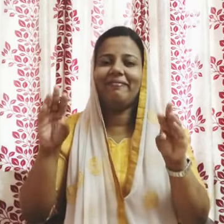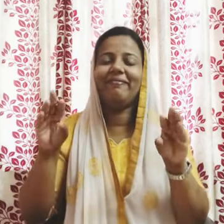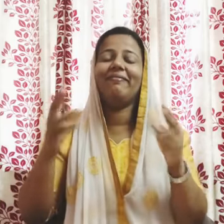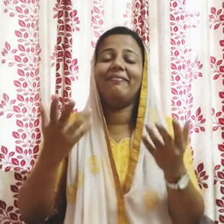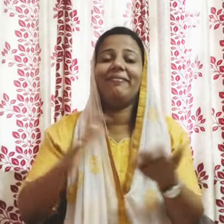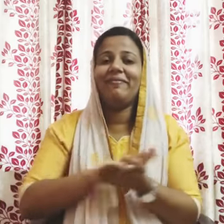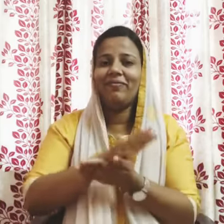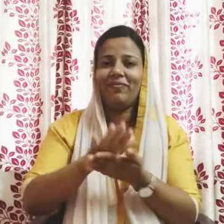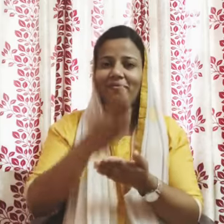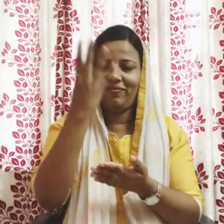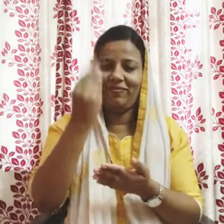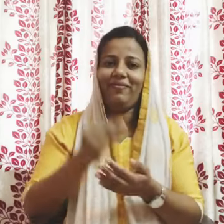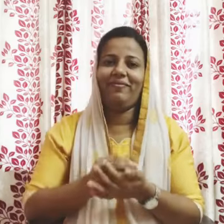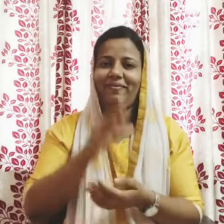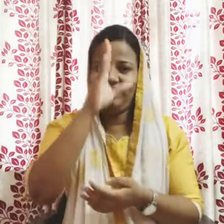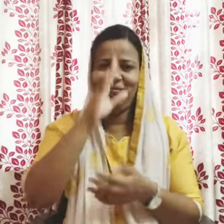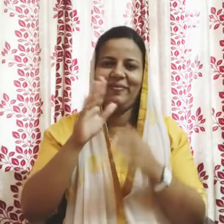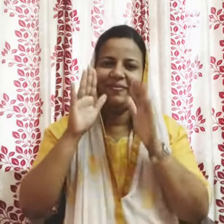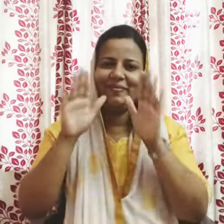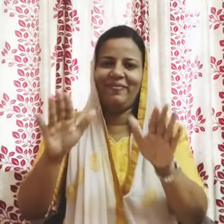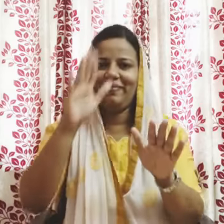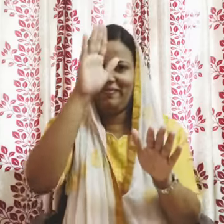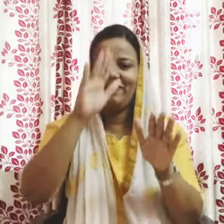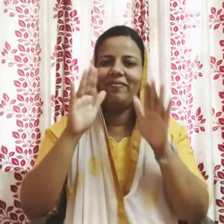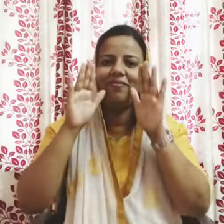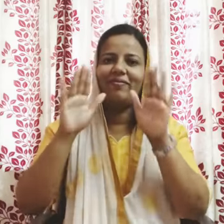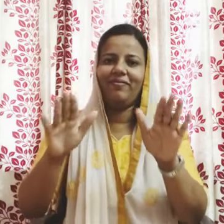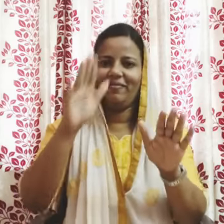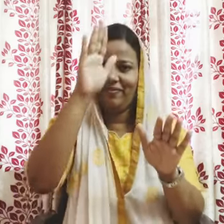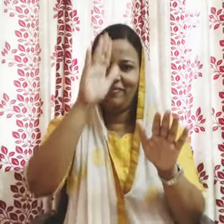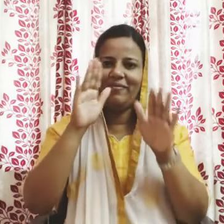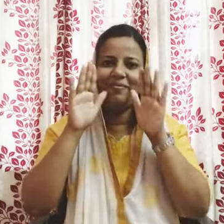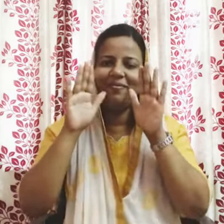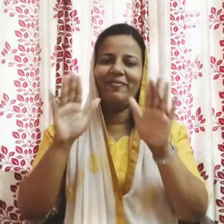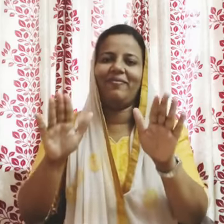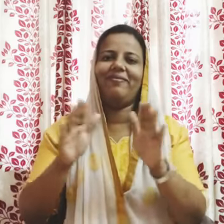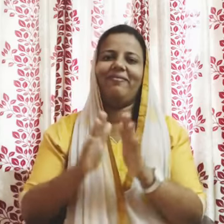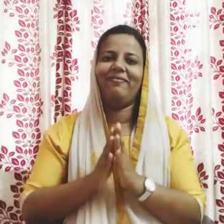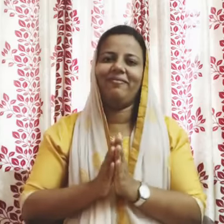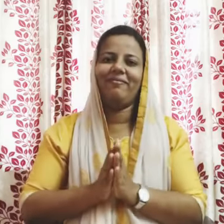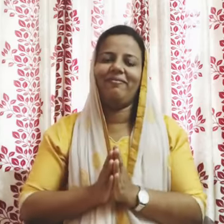ആർ ഷൈനിങ് ബൈ ദ പവർ ഓഫ് ഹോളി സ്പിരിറ്റ്. ഗോഡ് ബ്ലസ് യു.